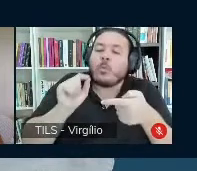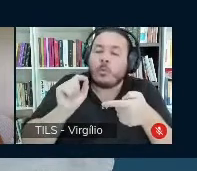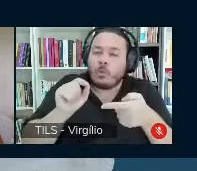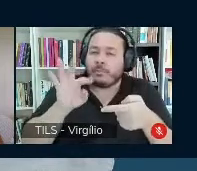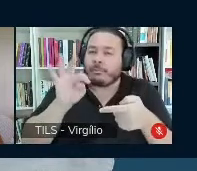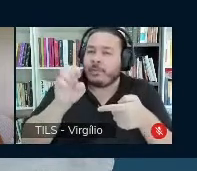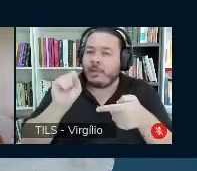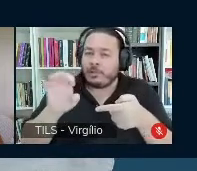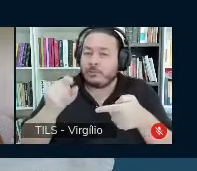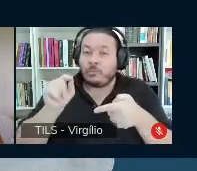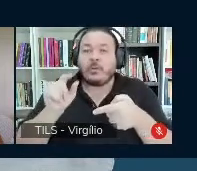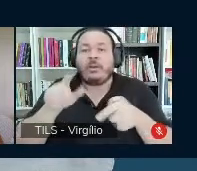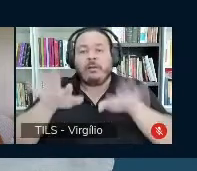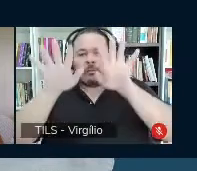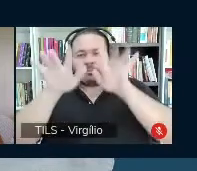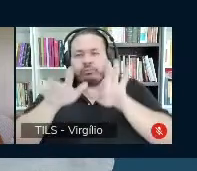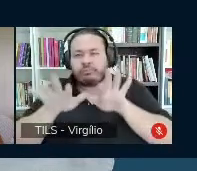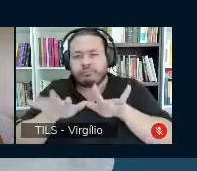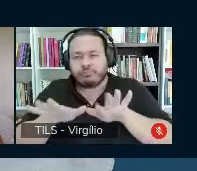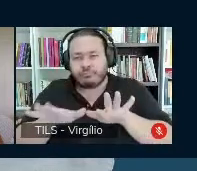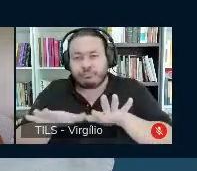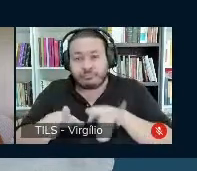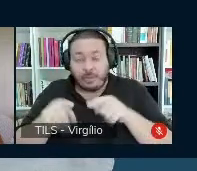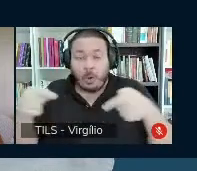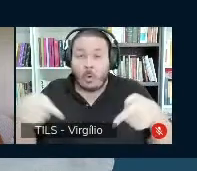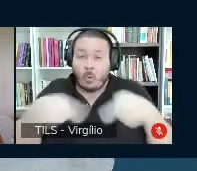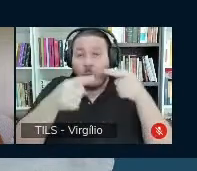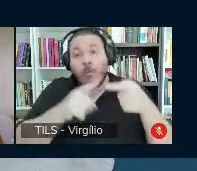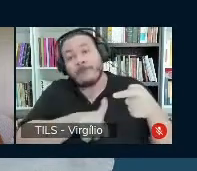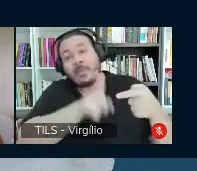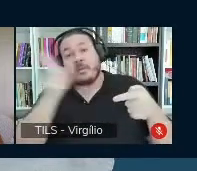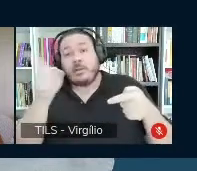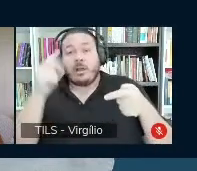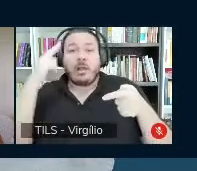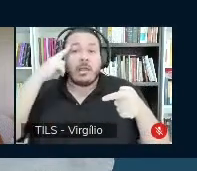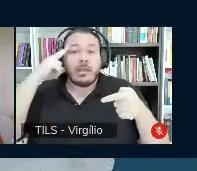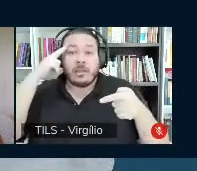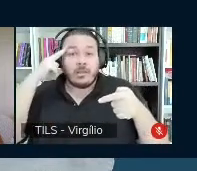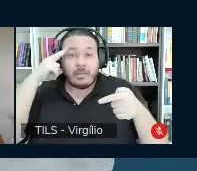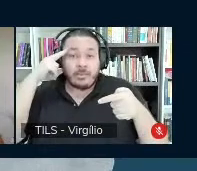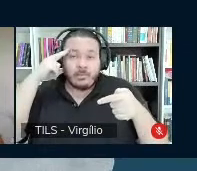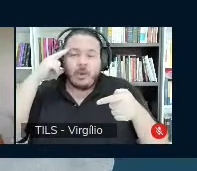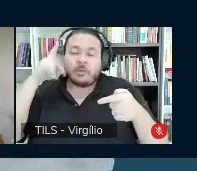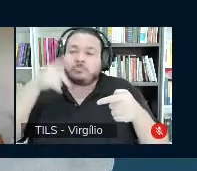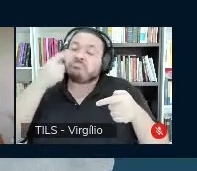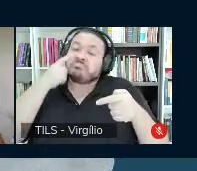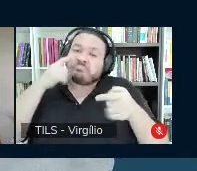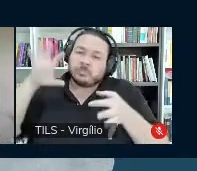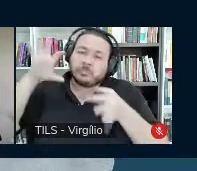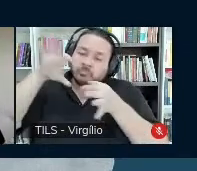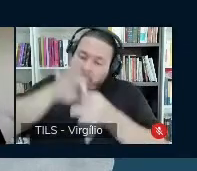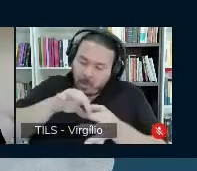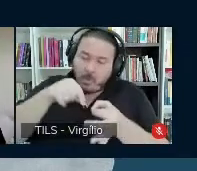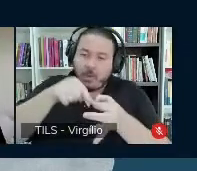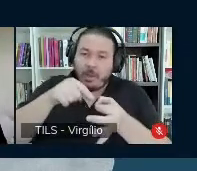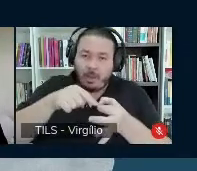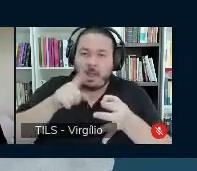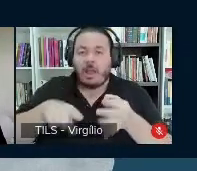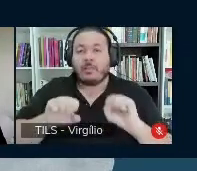o texto que ele escreveu para fundamentar essa hipótese e apresentar aqui como defesa de